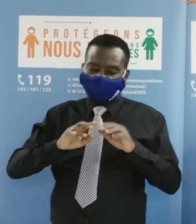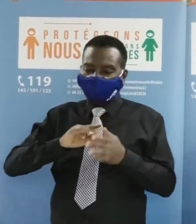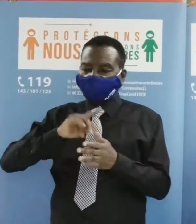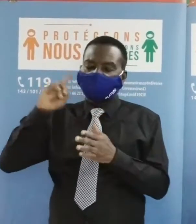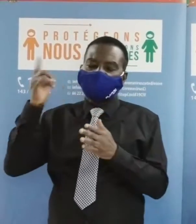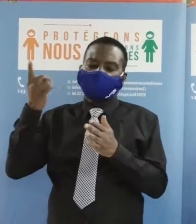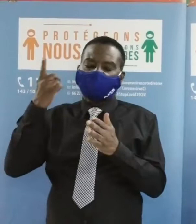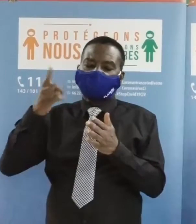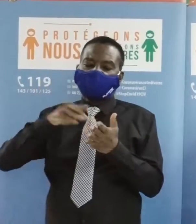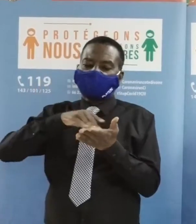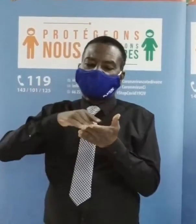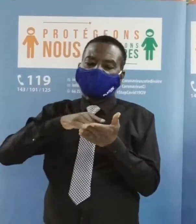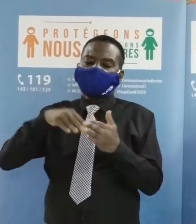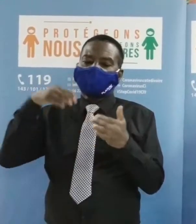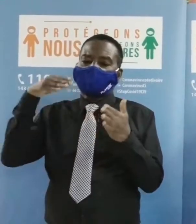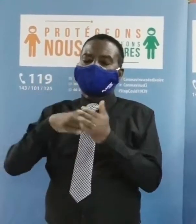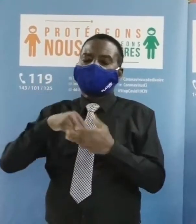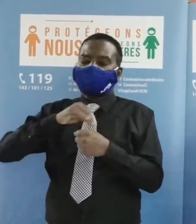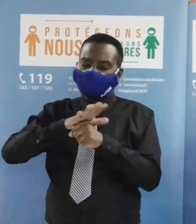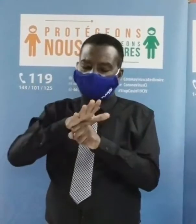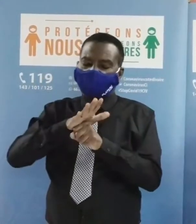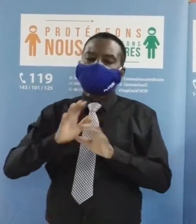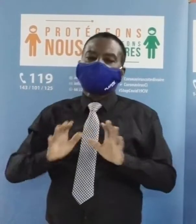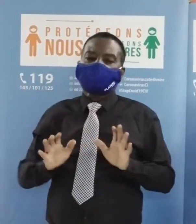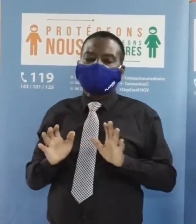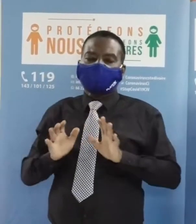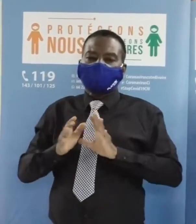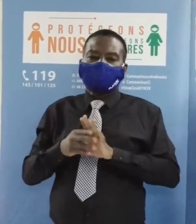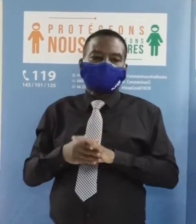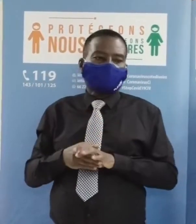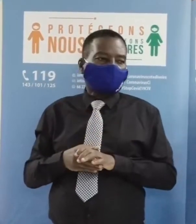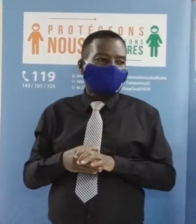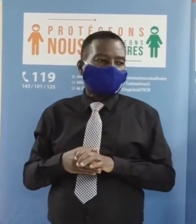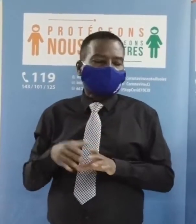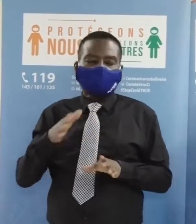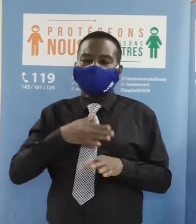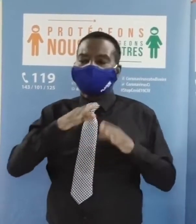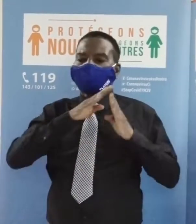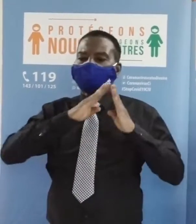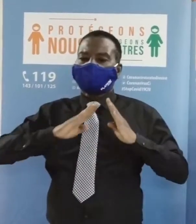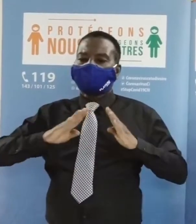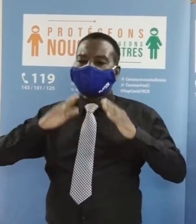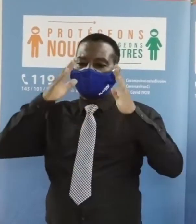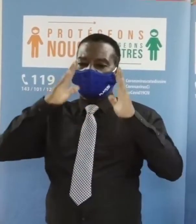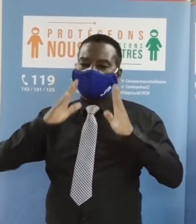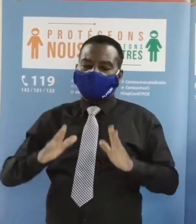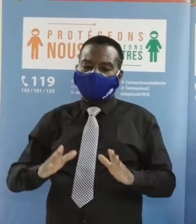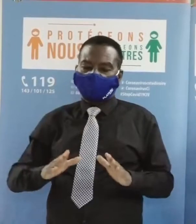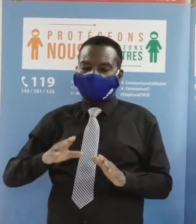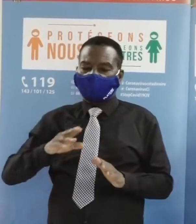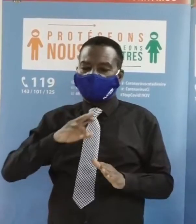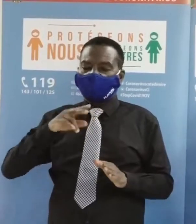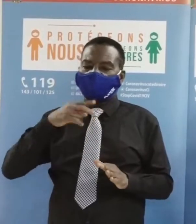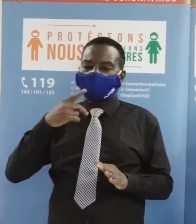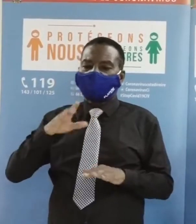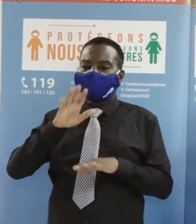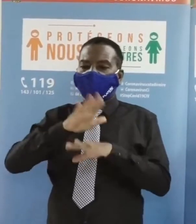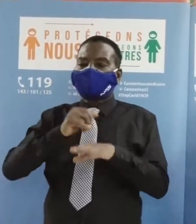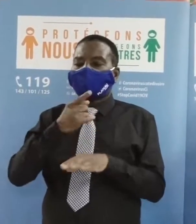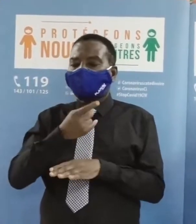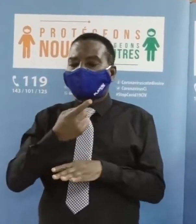le recours aux navires is back office et vous êtes comme toujours interpellé